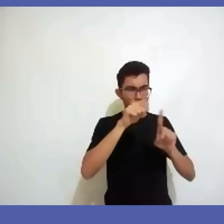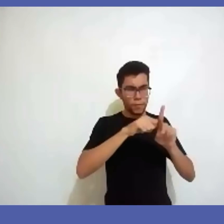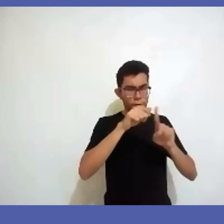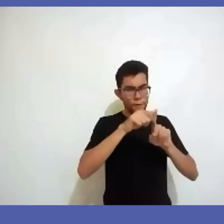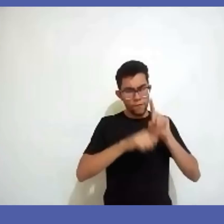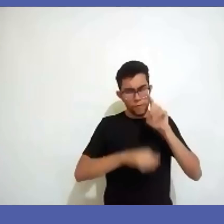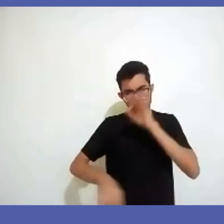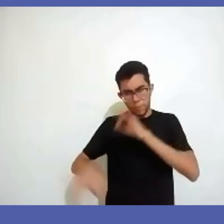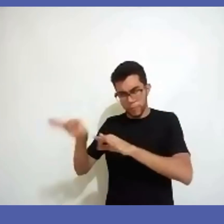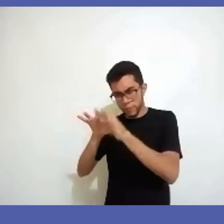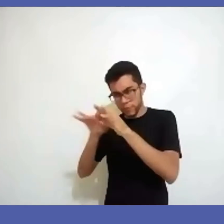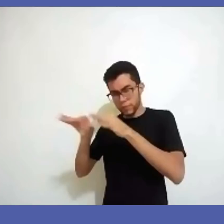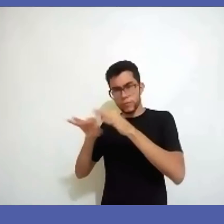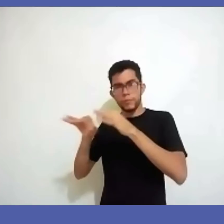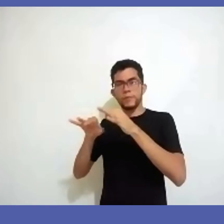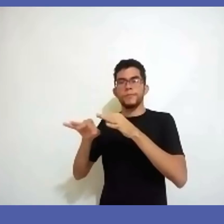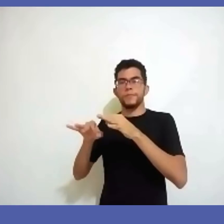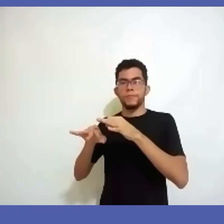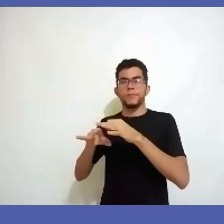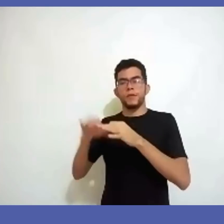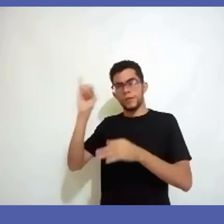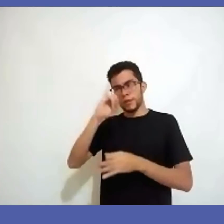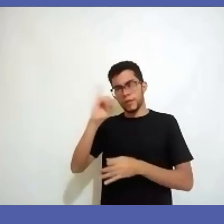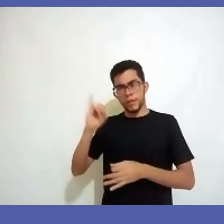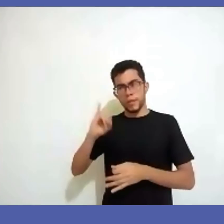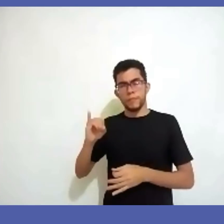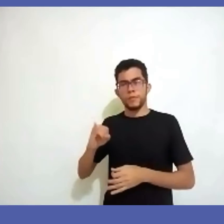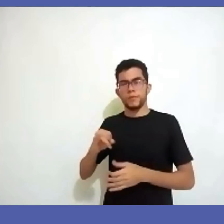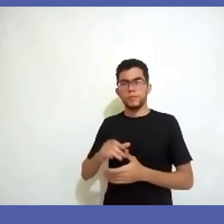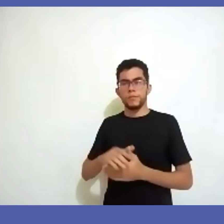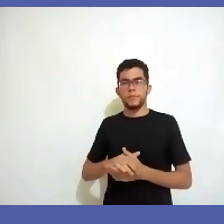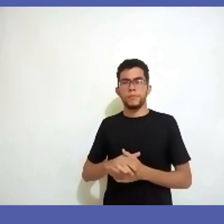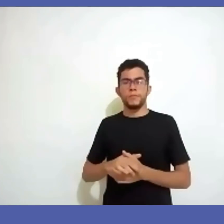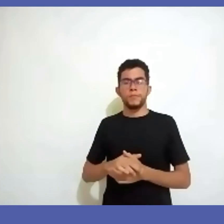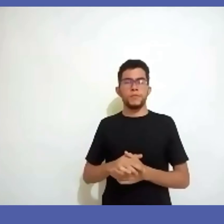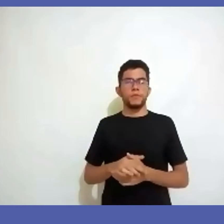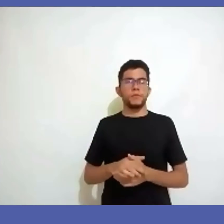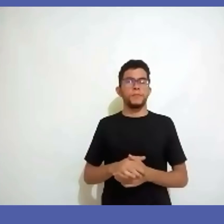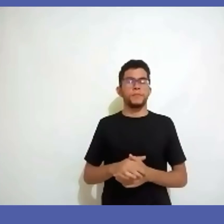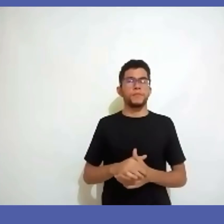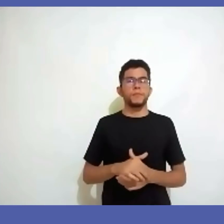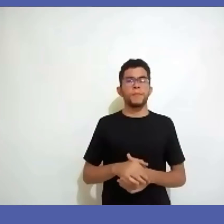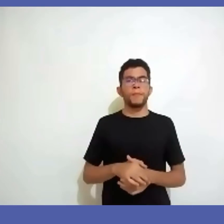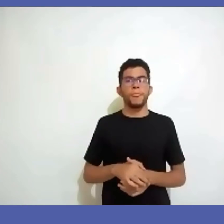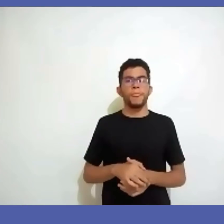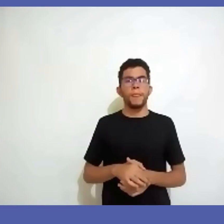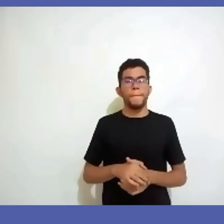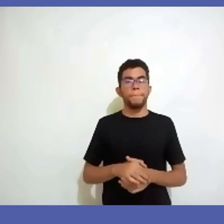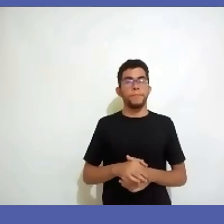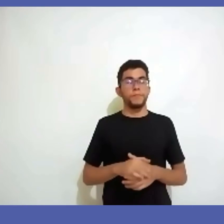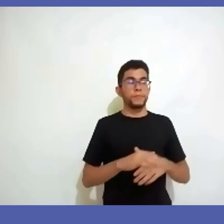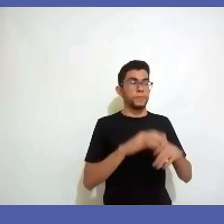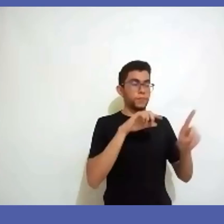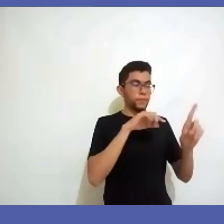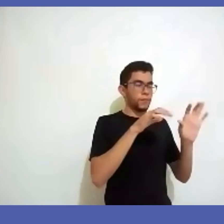declararam independência de Israel. E aí, irmãos, naquele momento havia muito